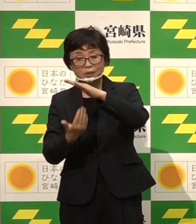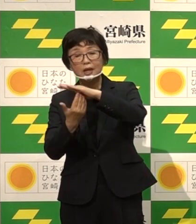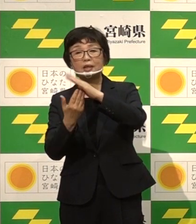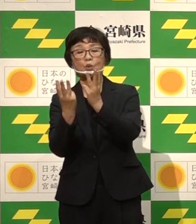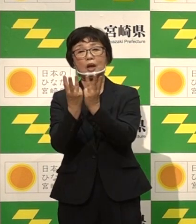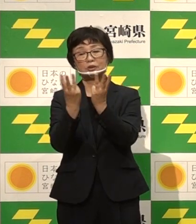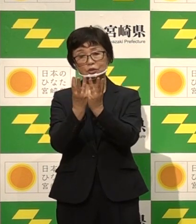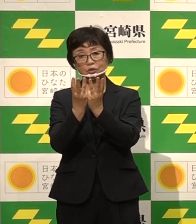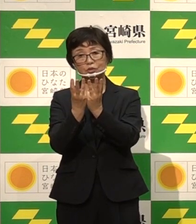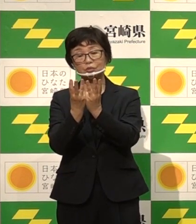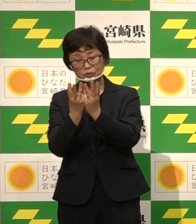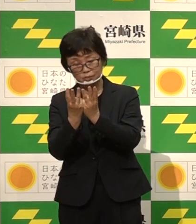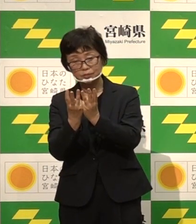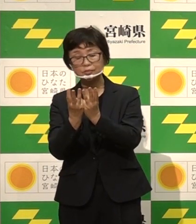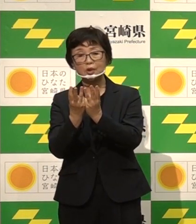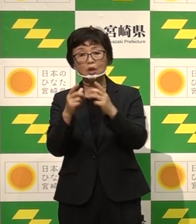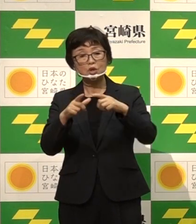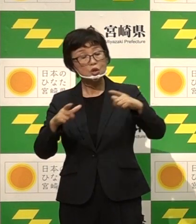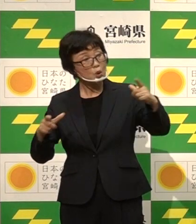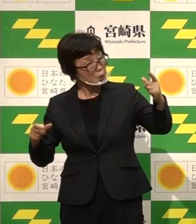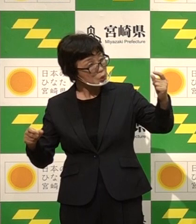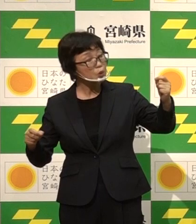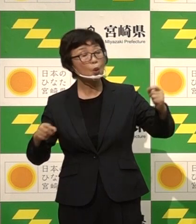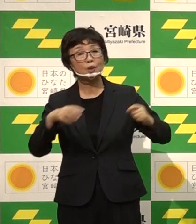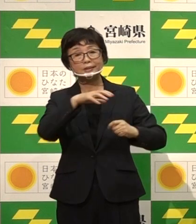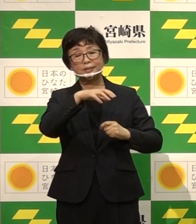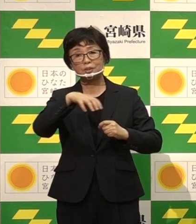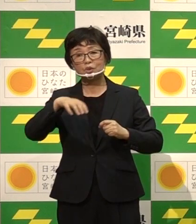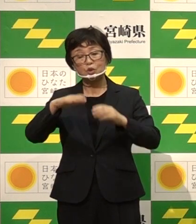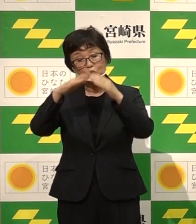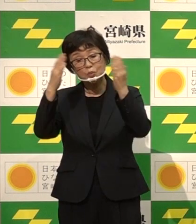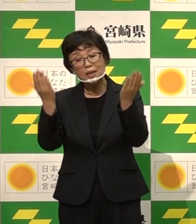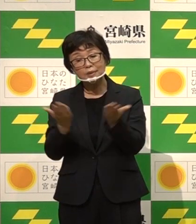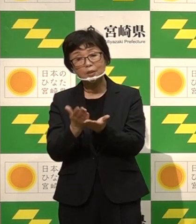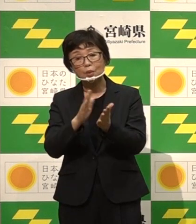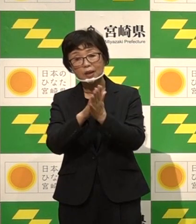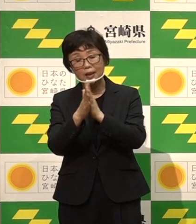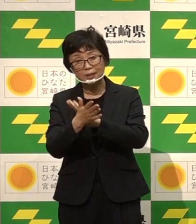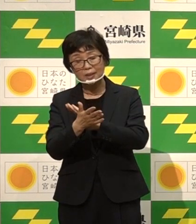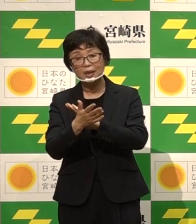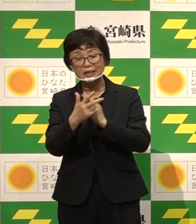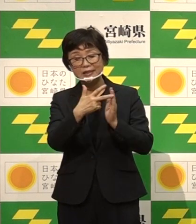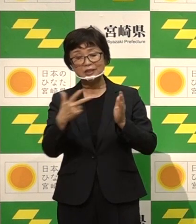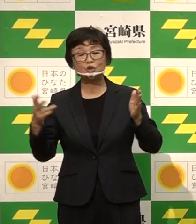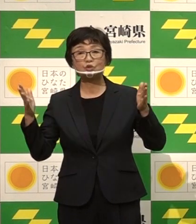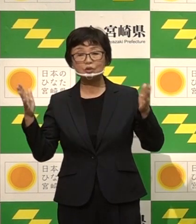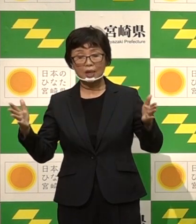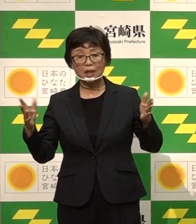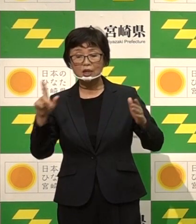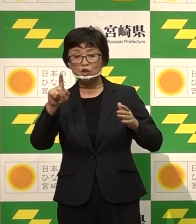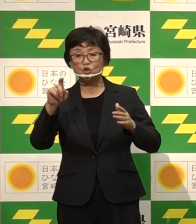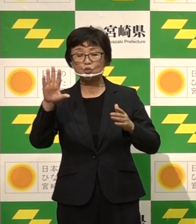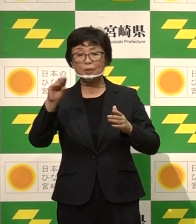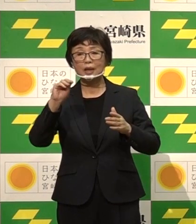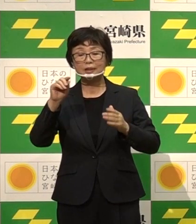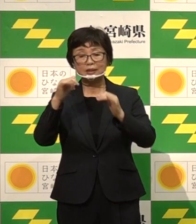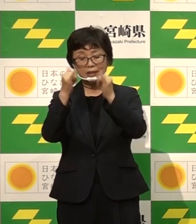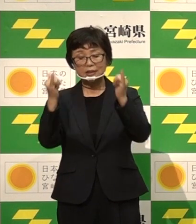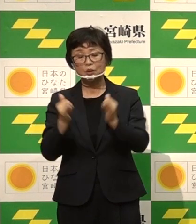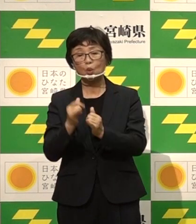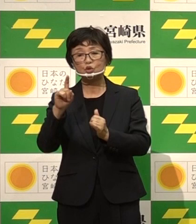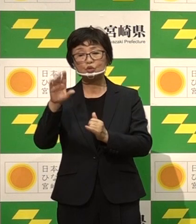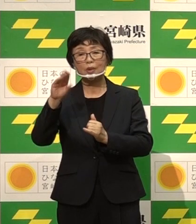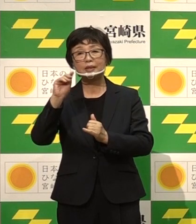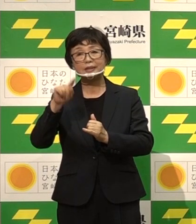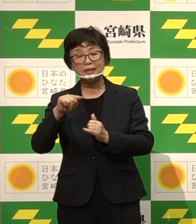ました。この日本地図にありますように、今全ての県で直近1週間10万人あたりの感染者数が200人